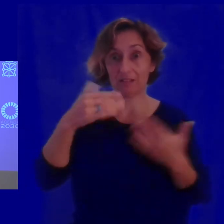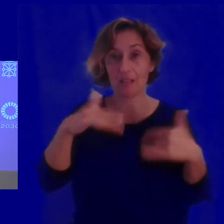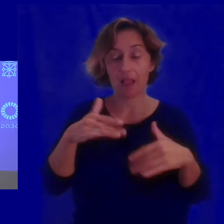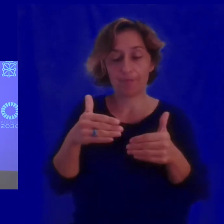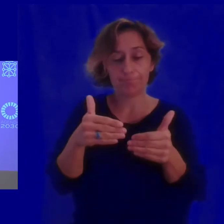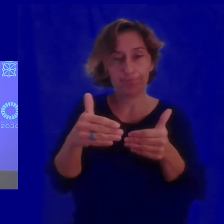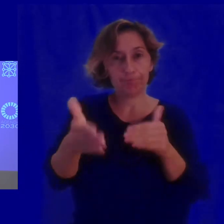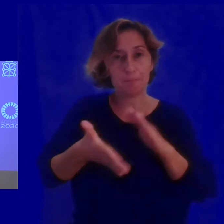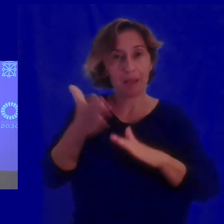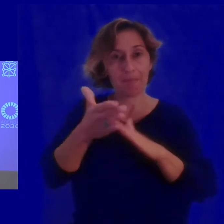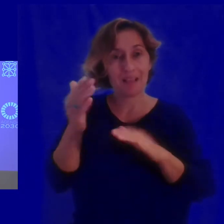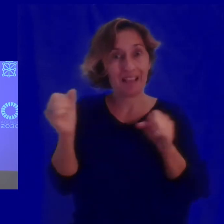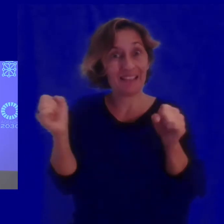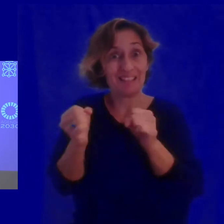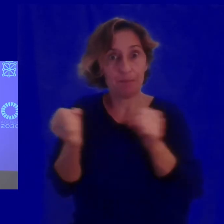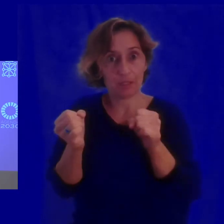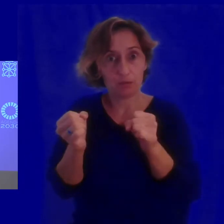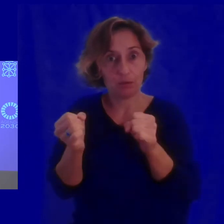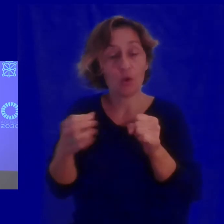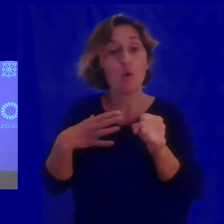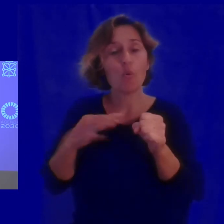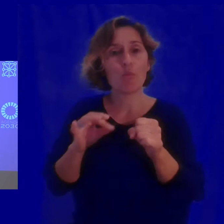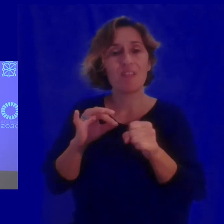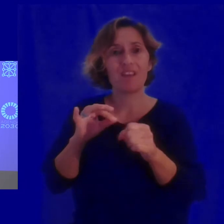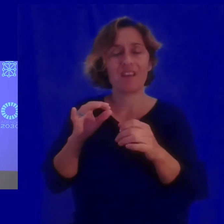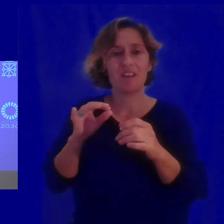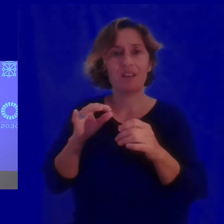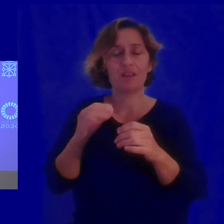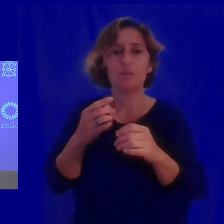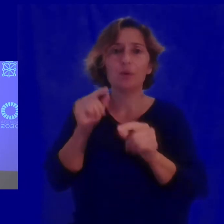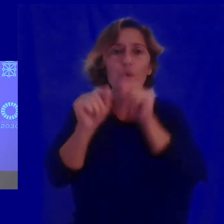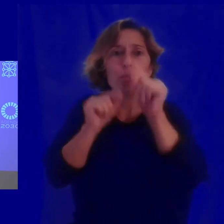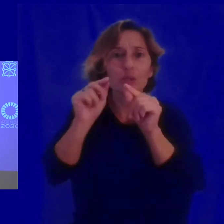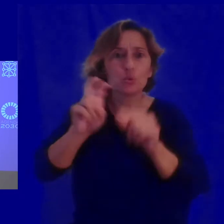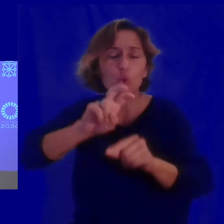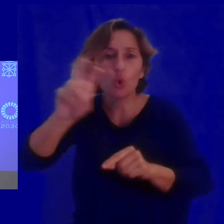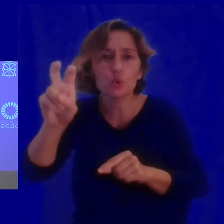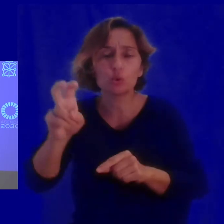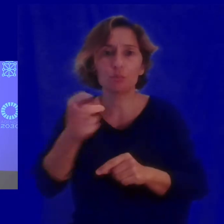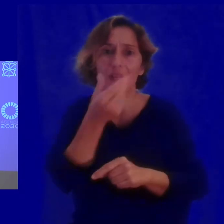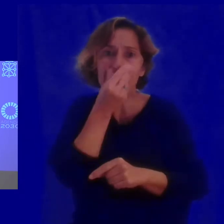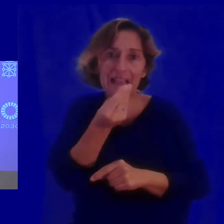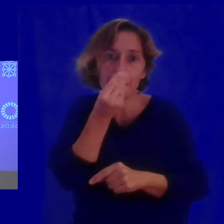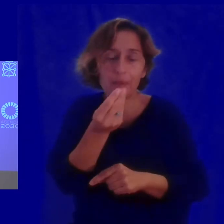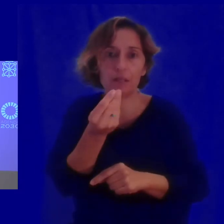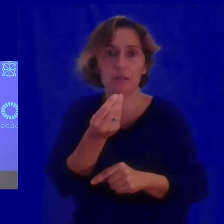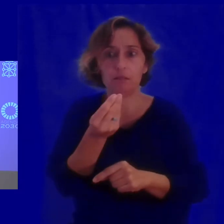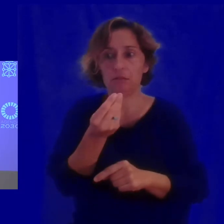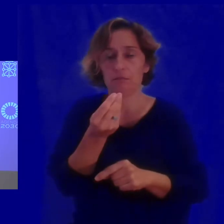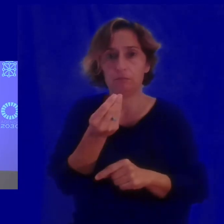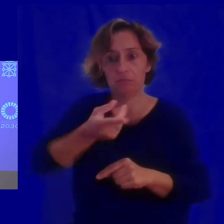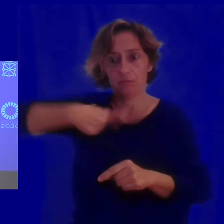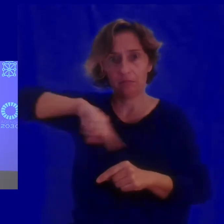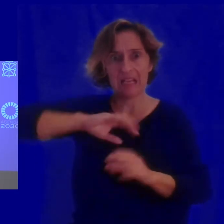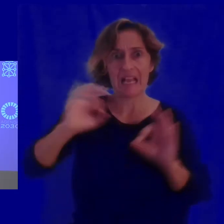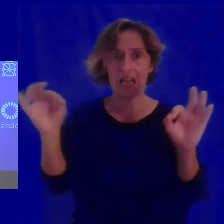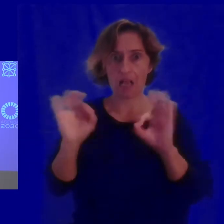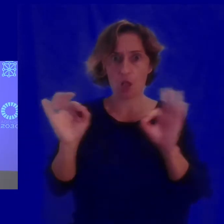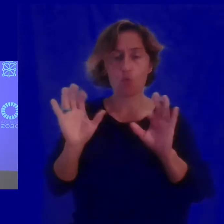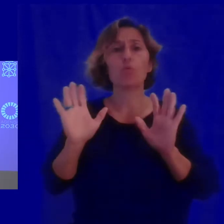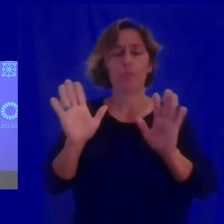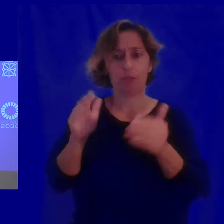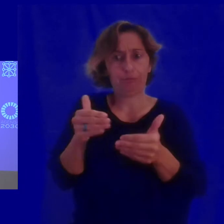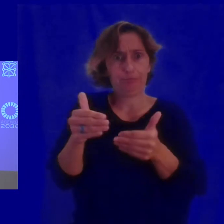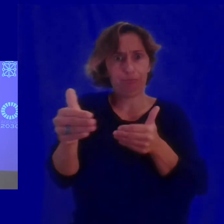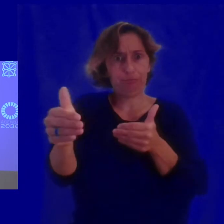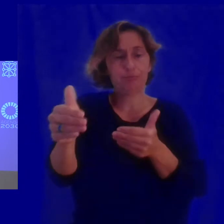invierno en el que se pueden sumar otras complicaciones de virus, como los de la gripe que aún no tenemos, pero que vendrá, y